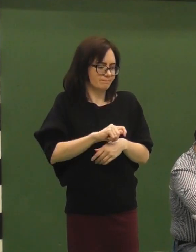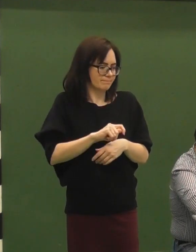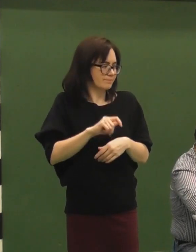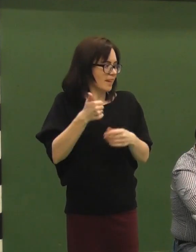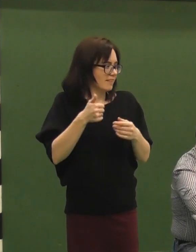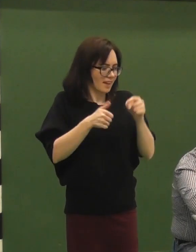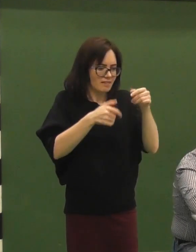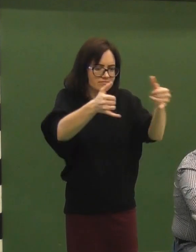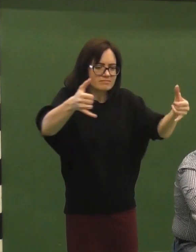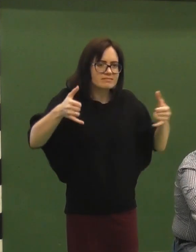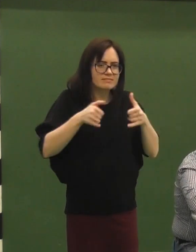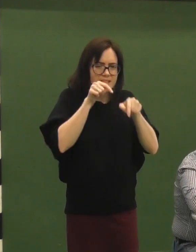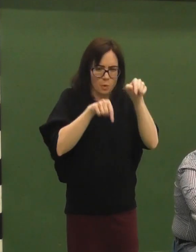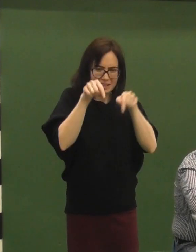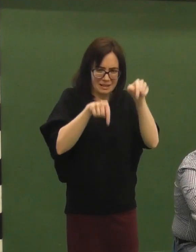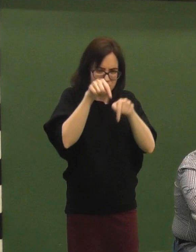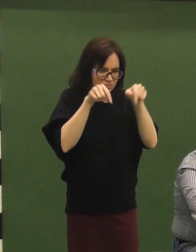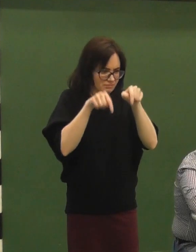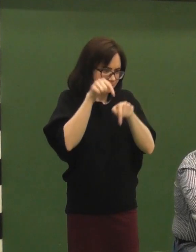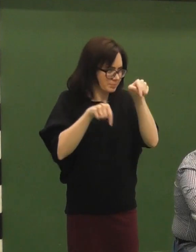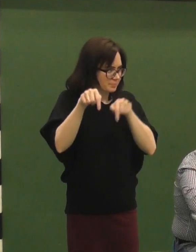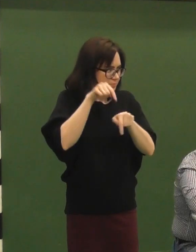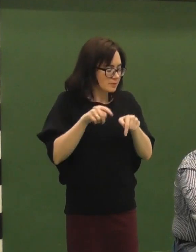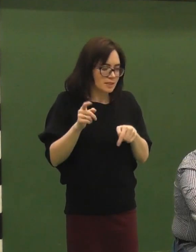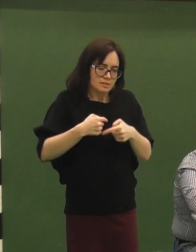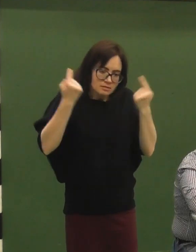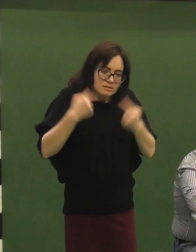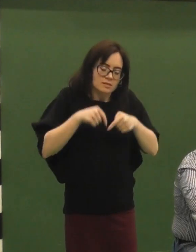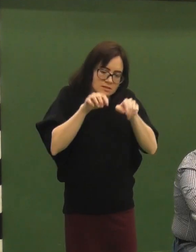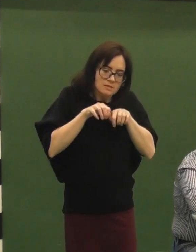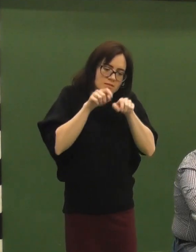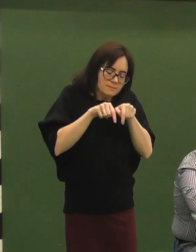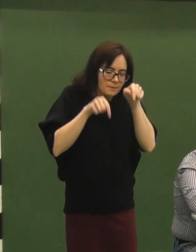gépet, írógépet, és állandóan tanultunk, és 6 hónap alatt